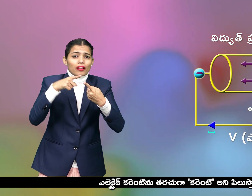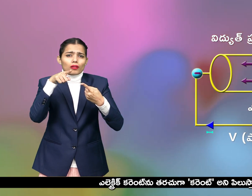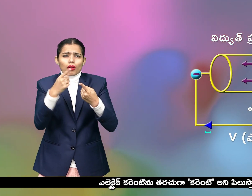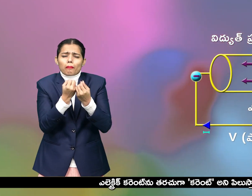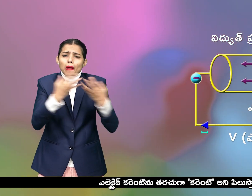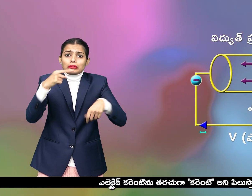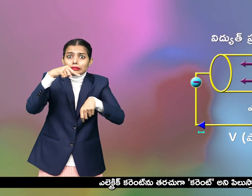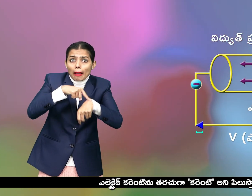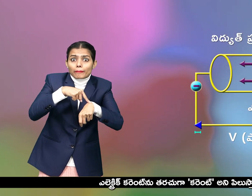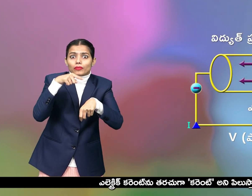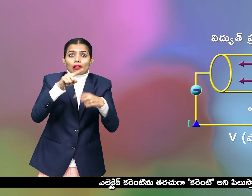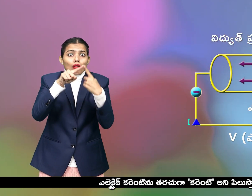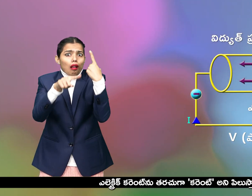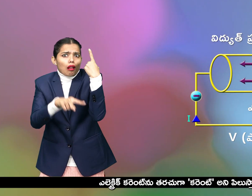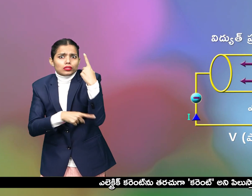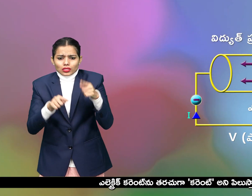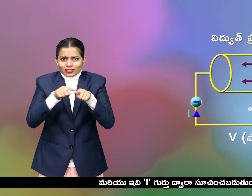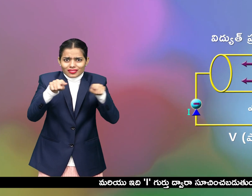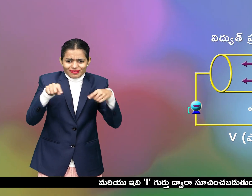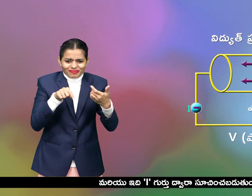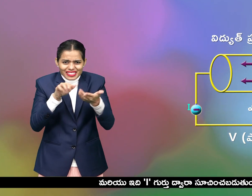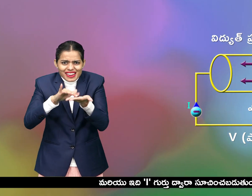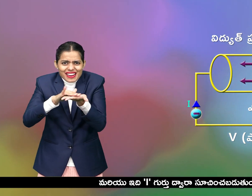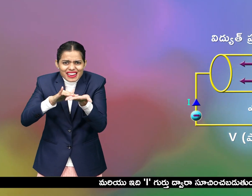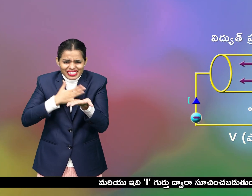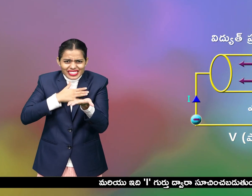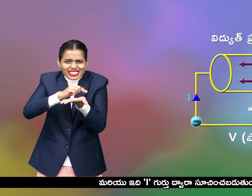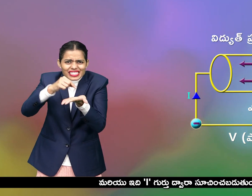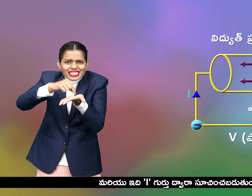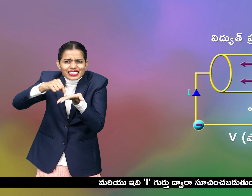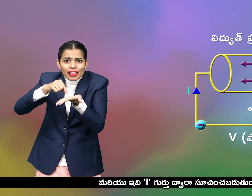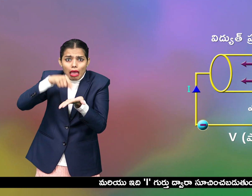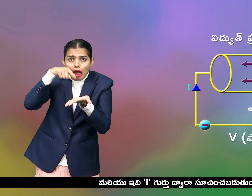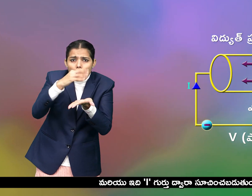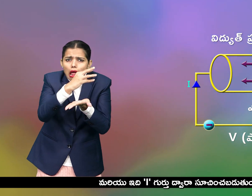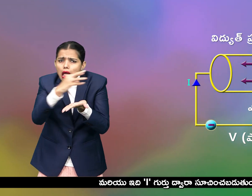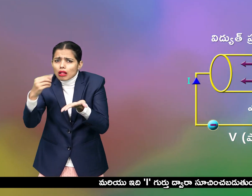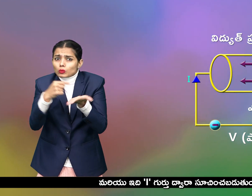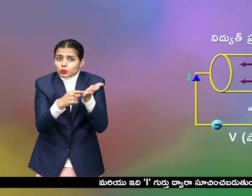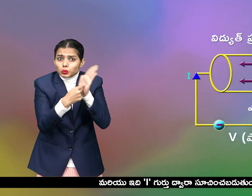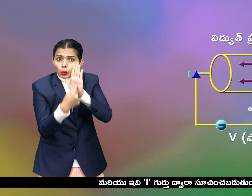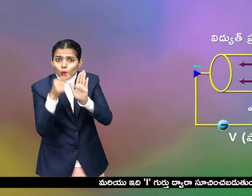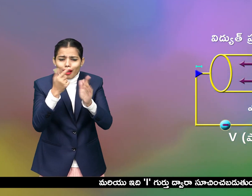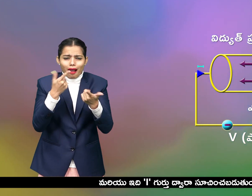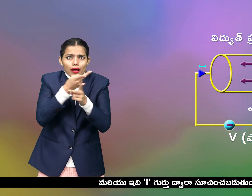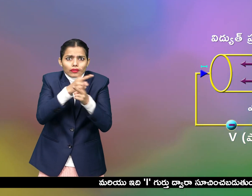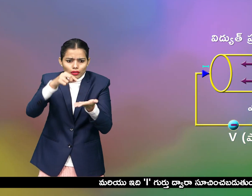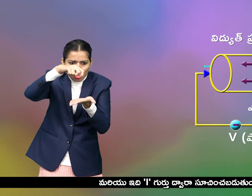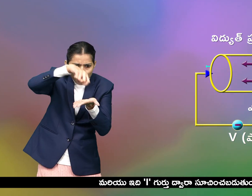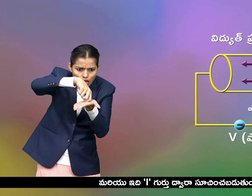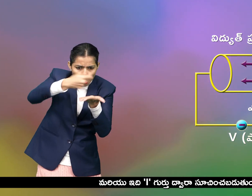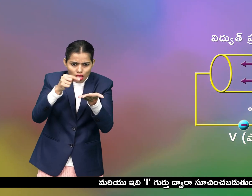ఎలక్ట్రిక్ కరెంట్ను తరచుగా కరెంట్ అని పిలుస్తారు మరియు ఇది ఎల్ గుర్తు ద్వారా సూచించబడుతుంది.